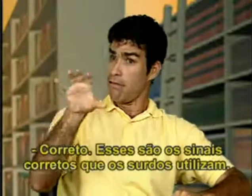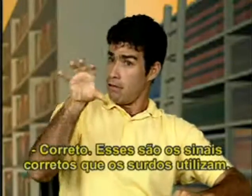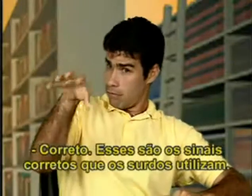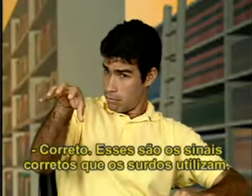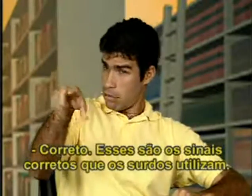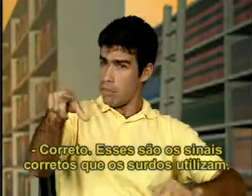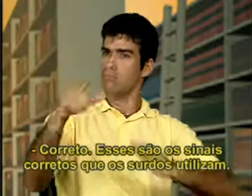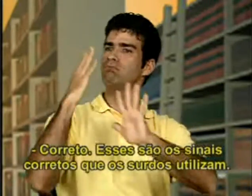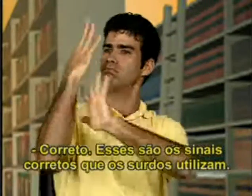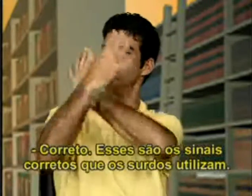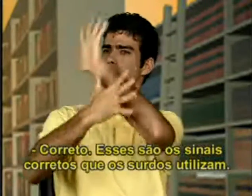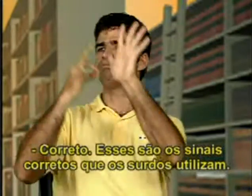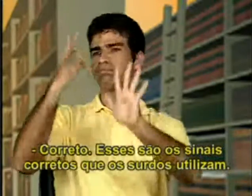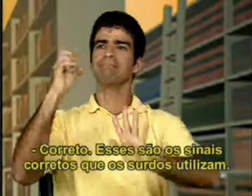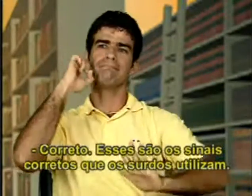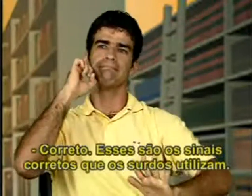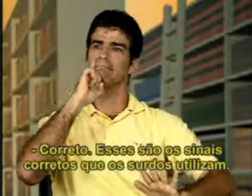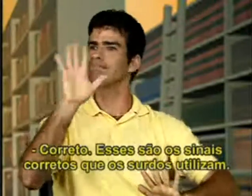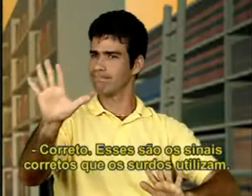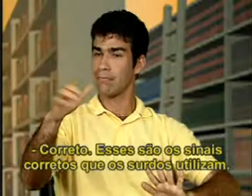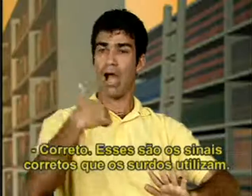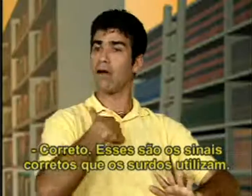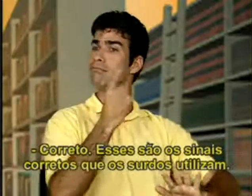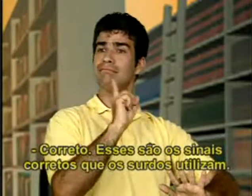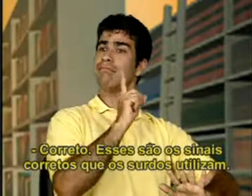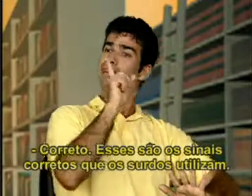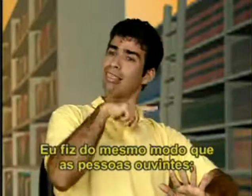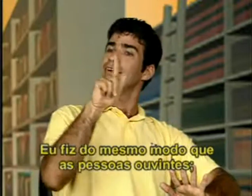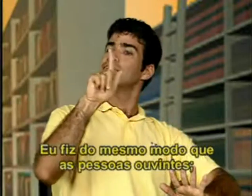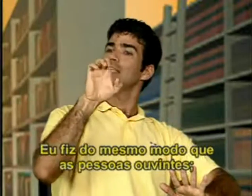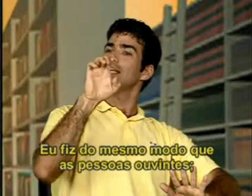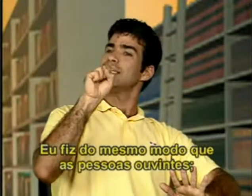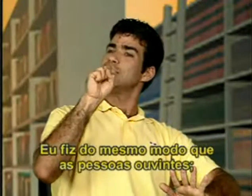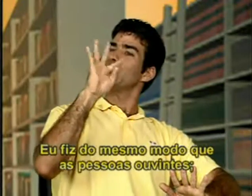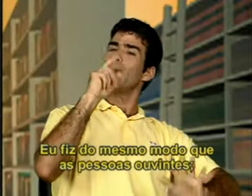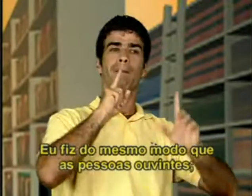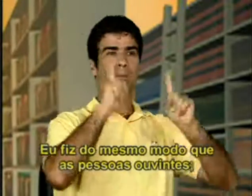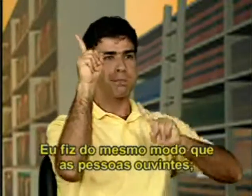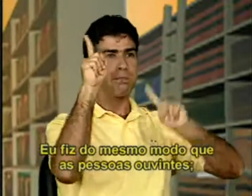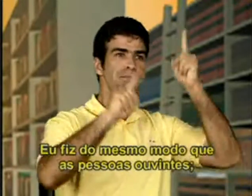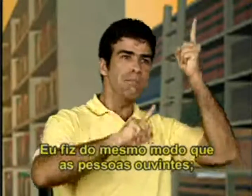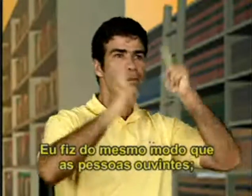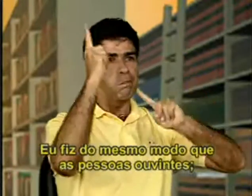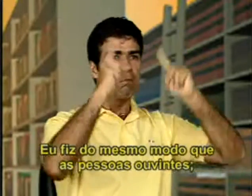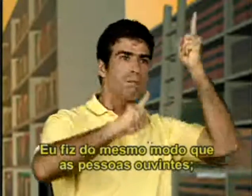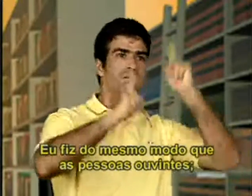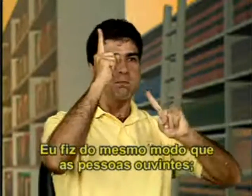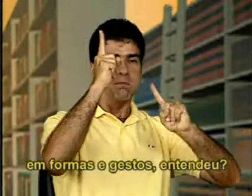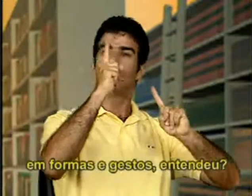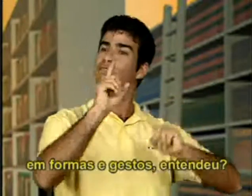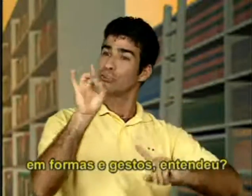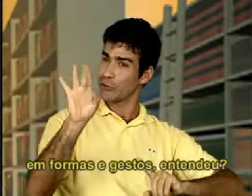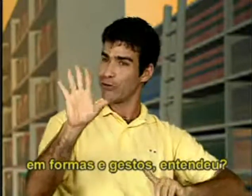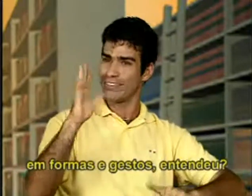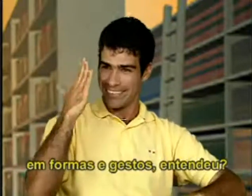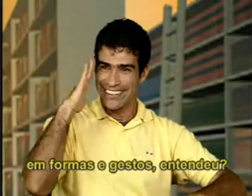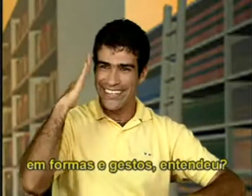Correto. Esses são os sinais corretos que os surdos utilizam. Eu fiz do mesmo modo que as pessoas ouvintes, em formas e